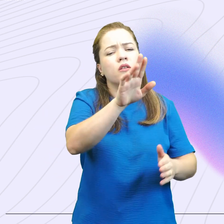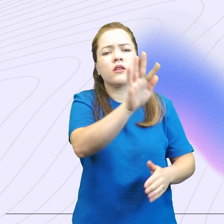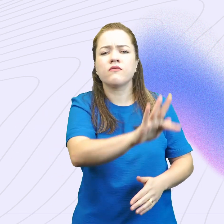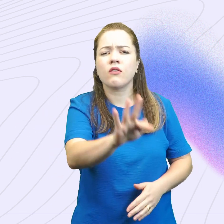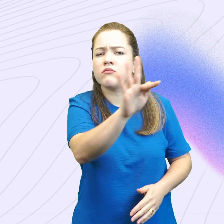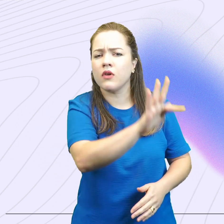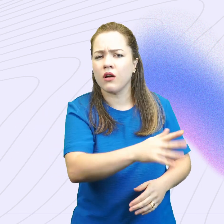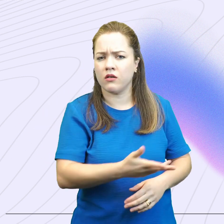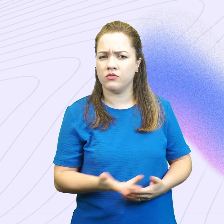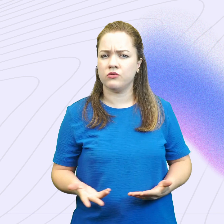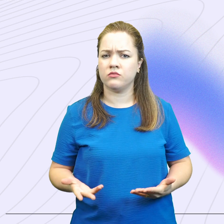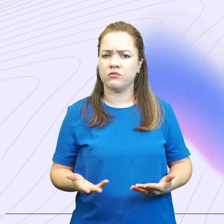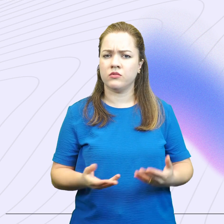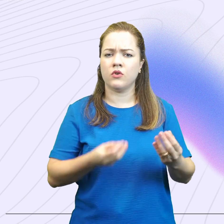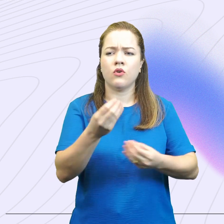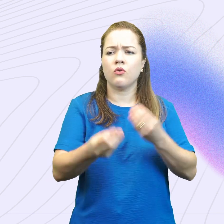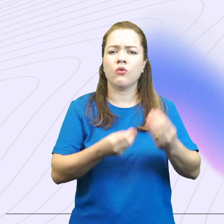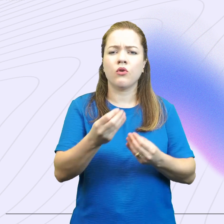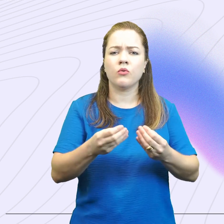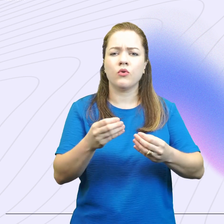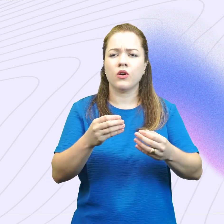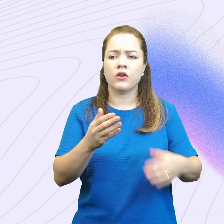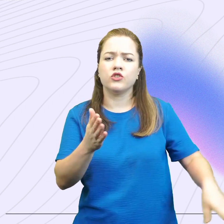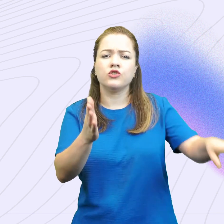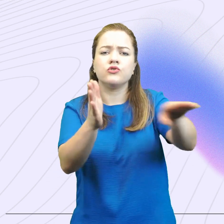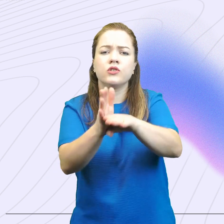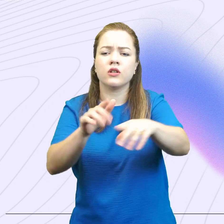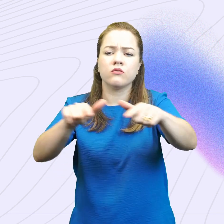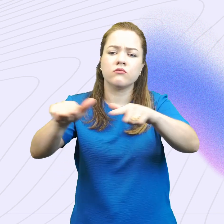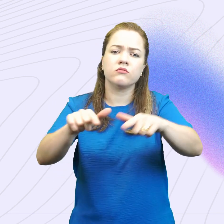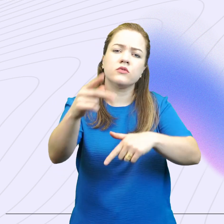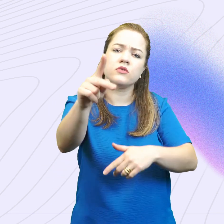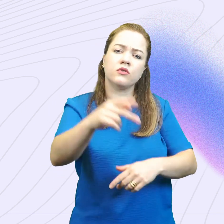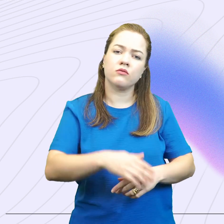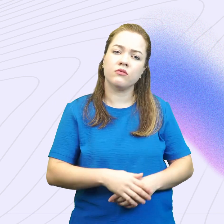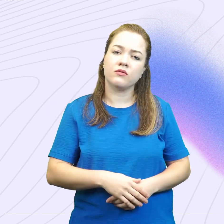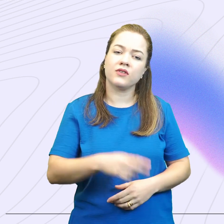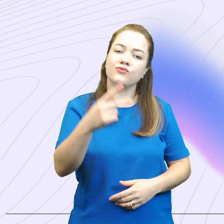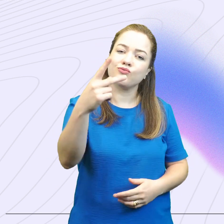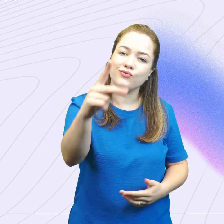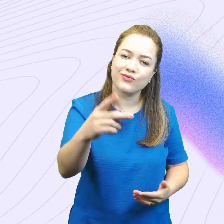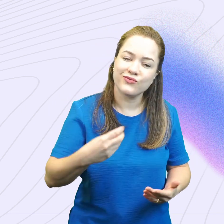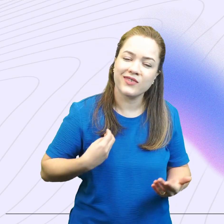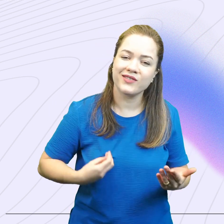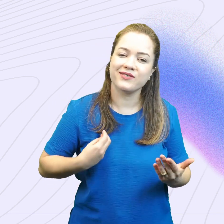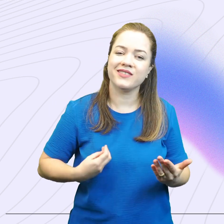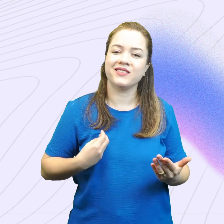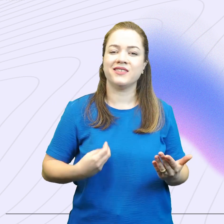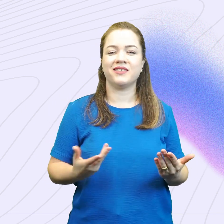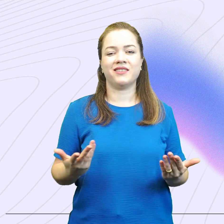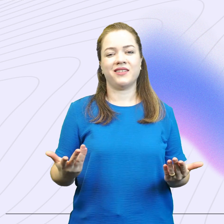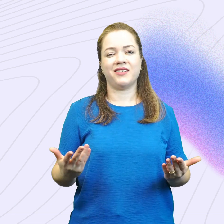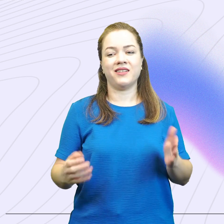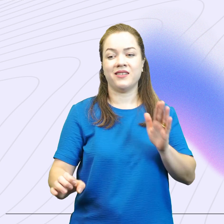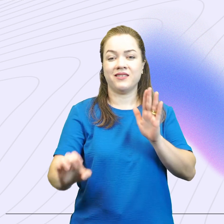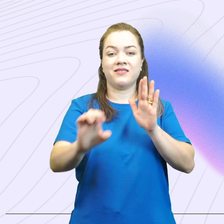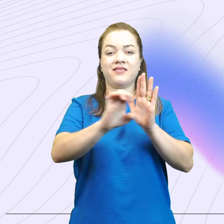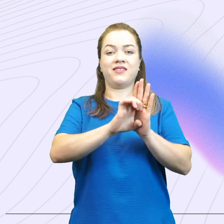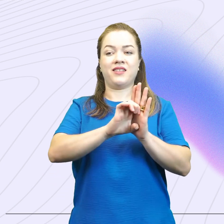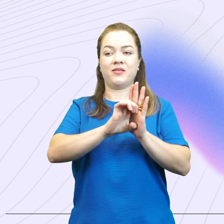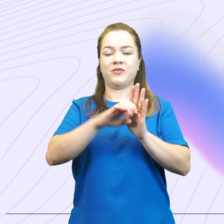vai convidar mais pessoas para essa igreja? É através da sua vida, meu irmão. É através do seu testemunho, é através da sua